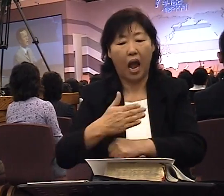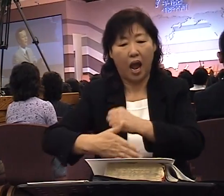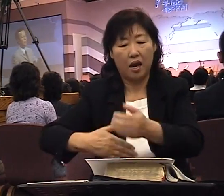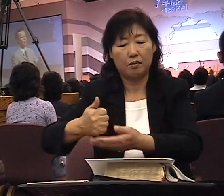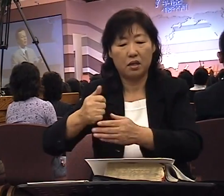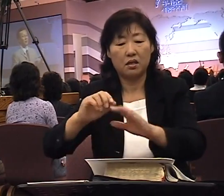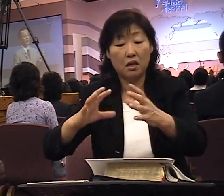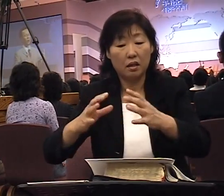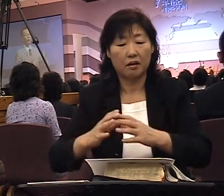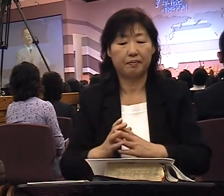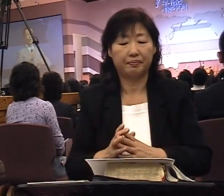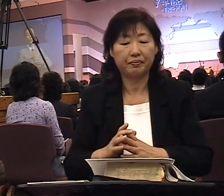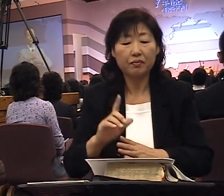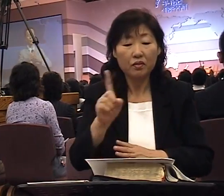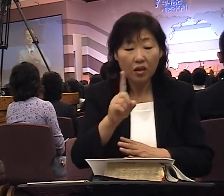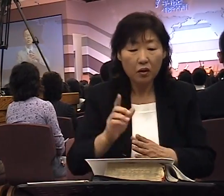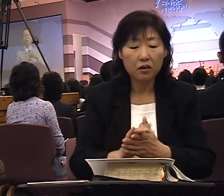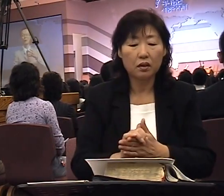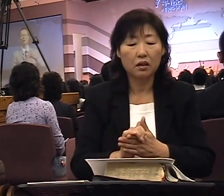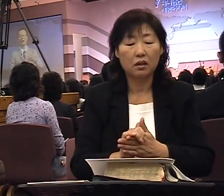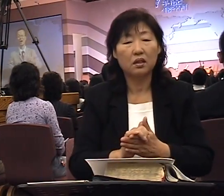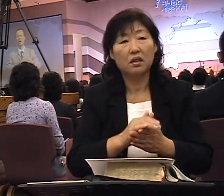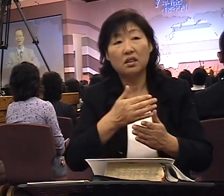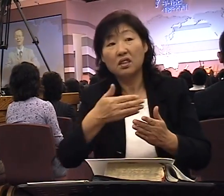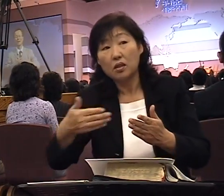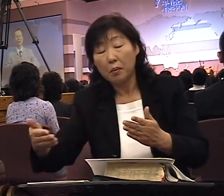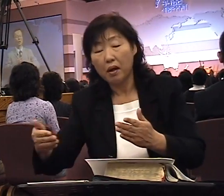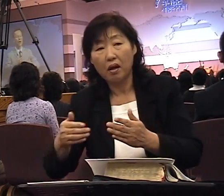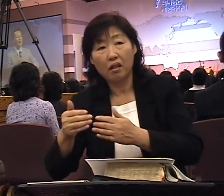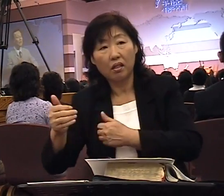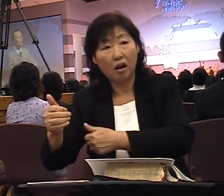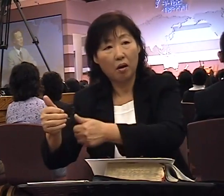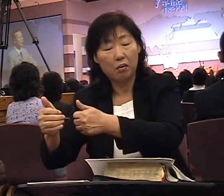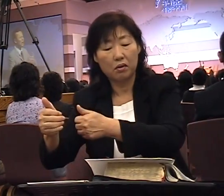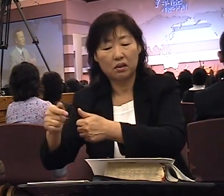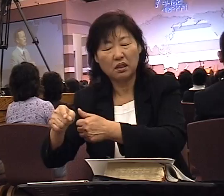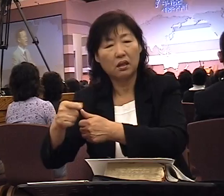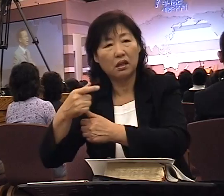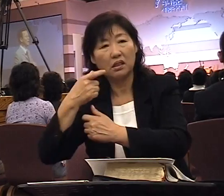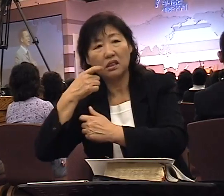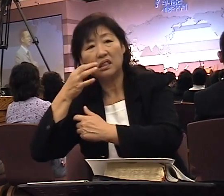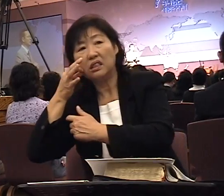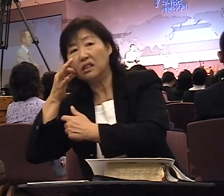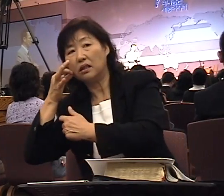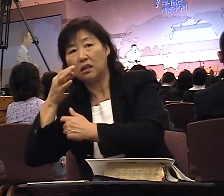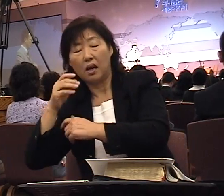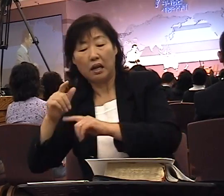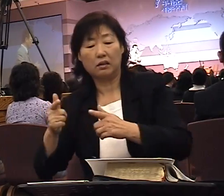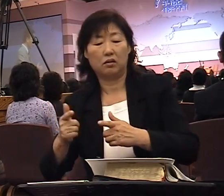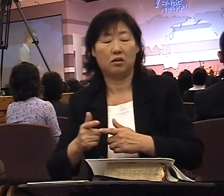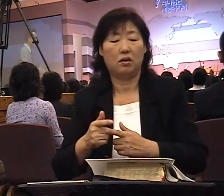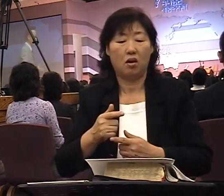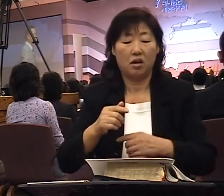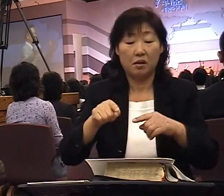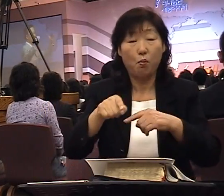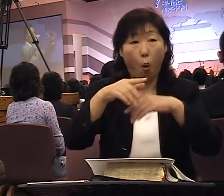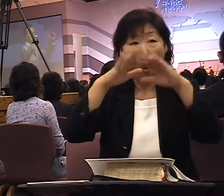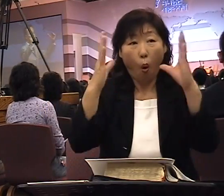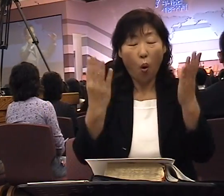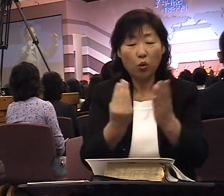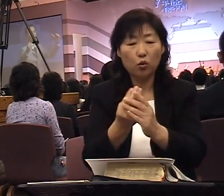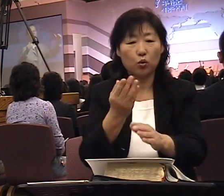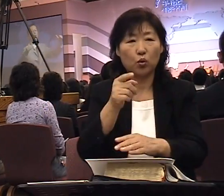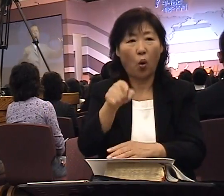세상에 어떠한 그 흐름에 따라 그냥 끌려가시는 하나님이 아니시고 그 모든 것